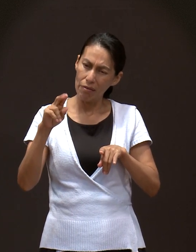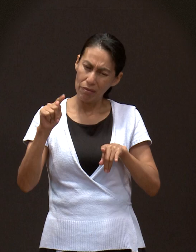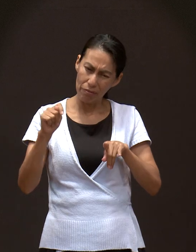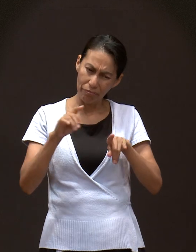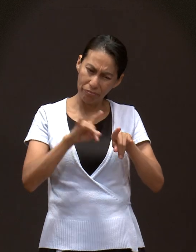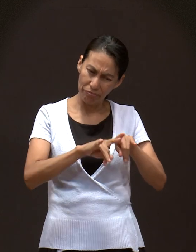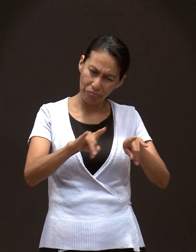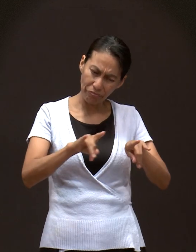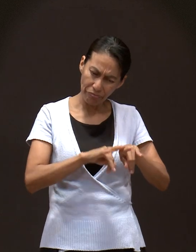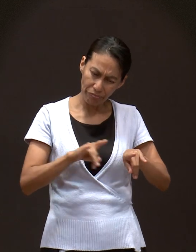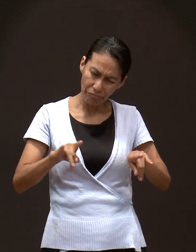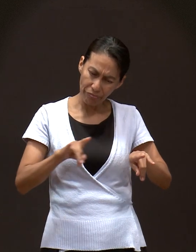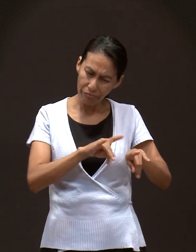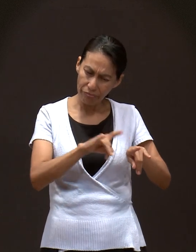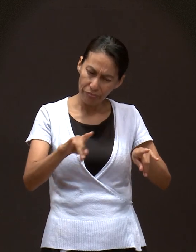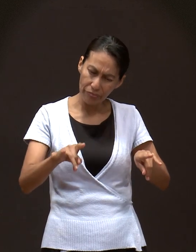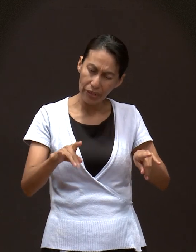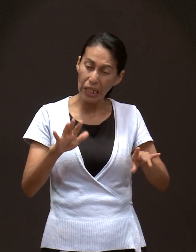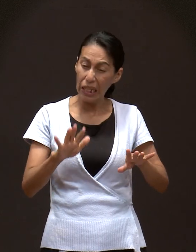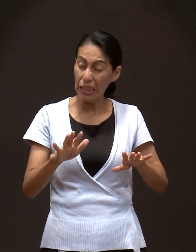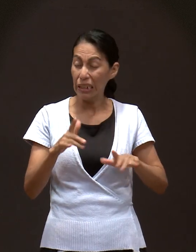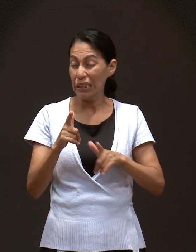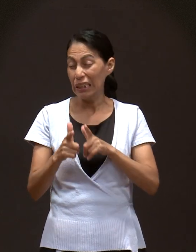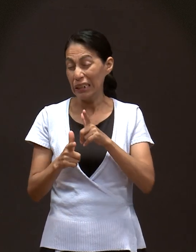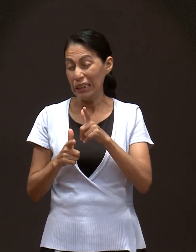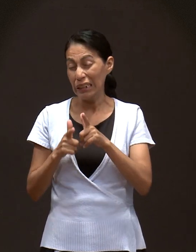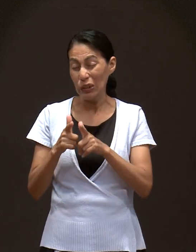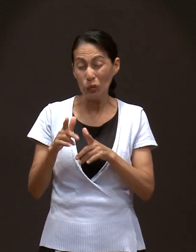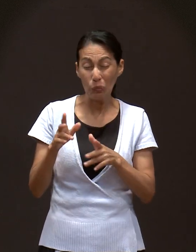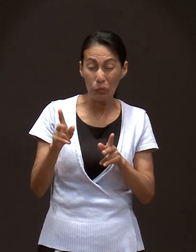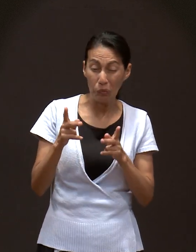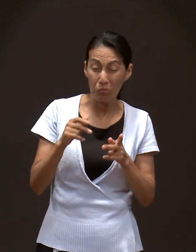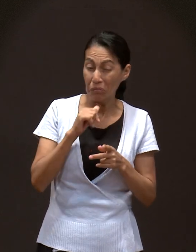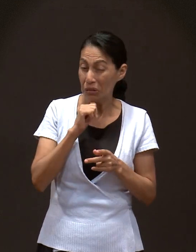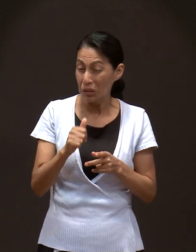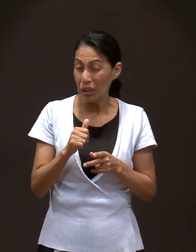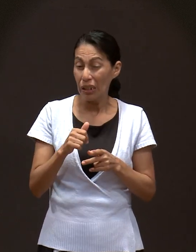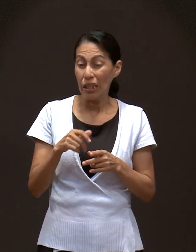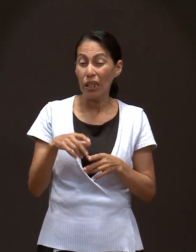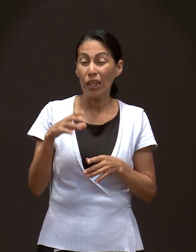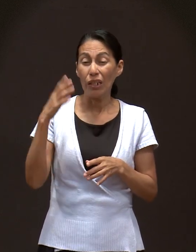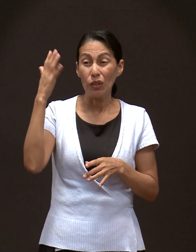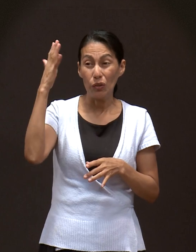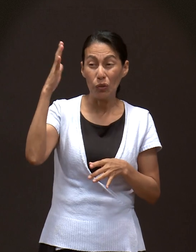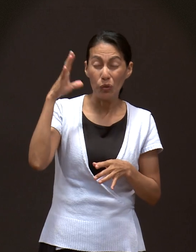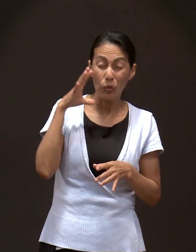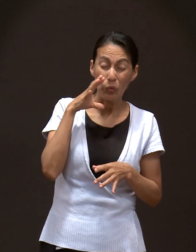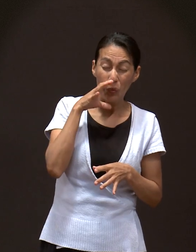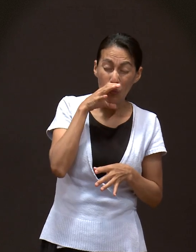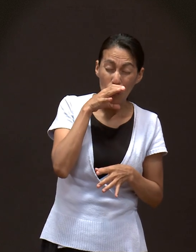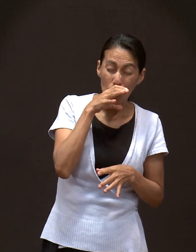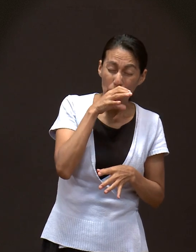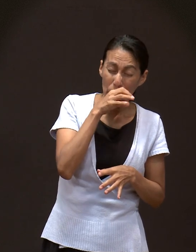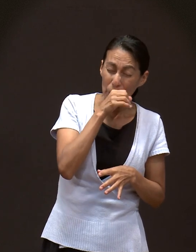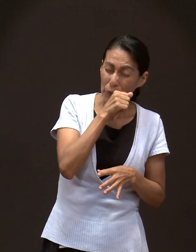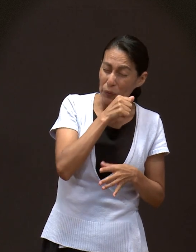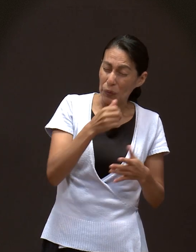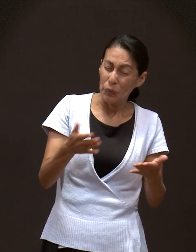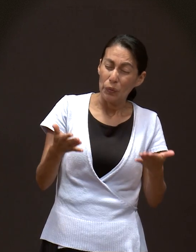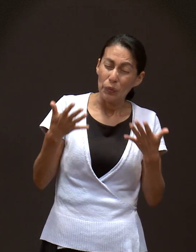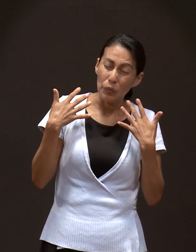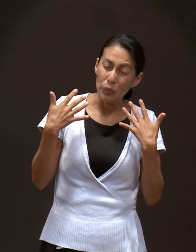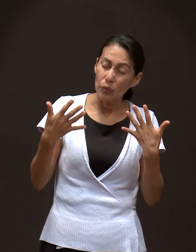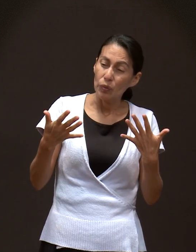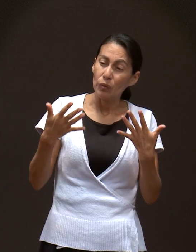Y ahí, pues, la cosa igual iba lenta. Hacía mucho calor. El sol estaba muy, muy caliente. Había